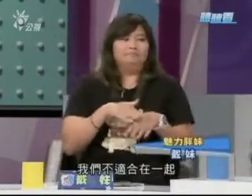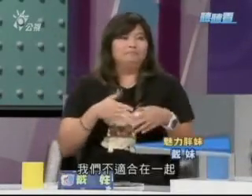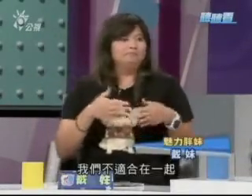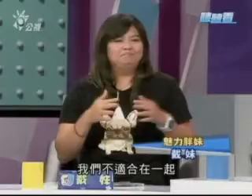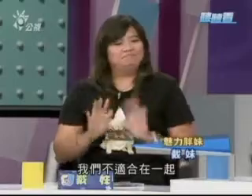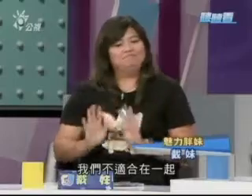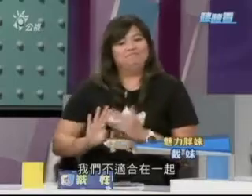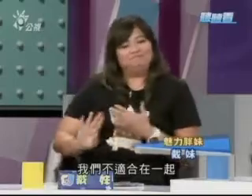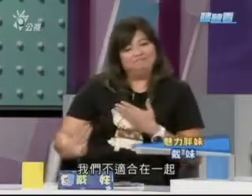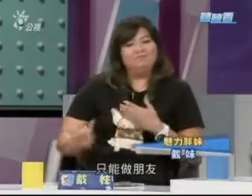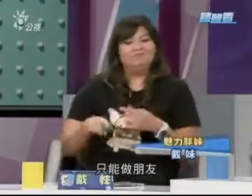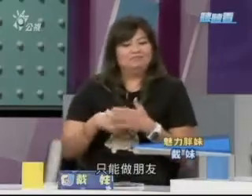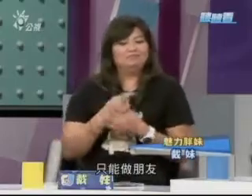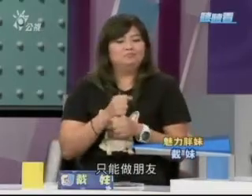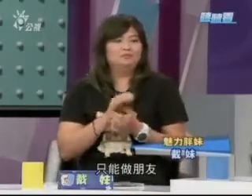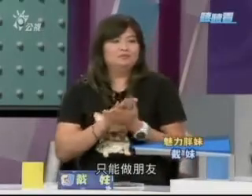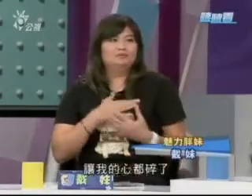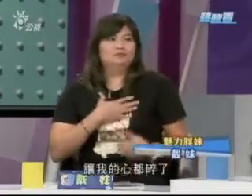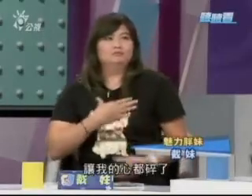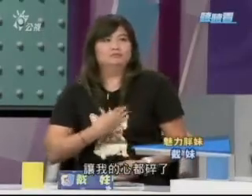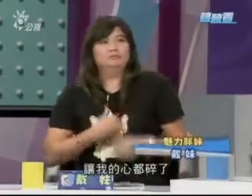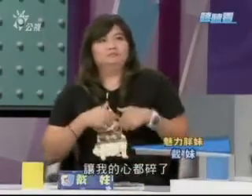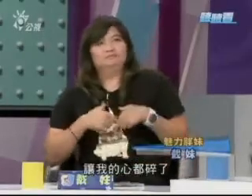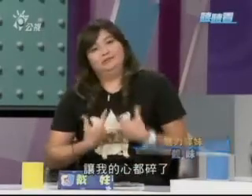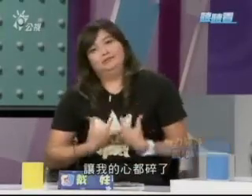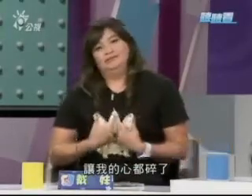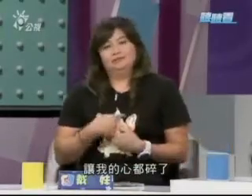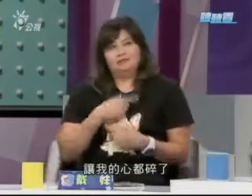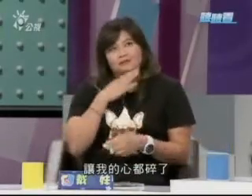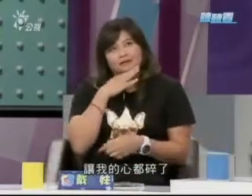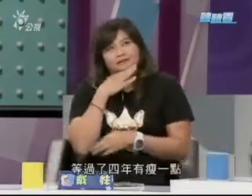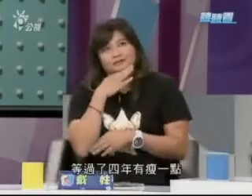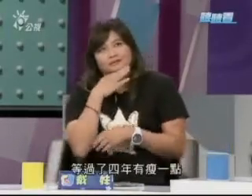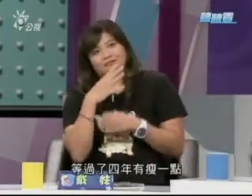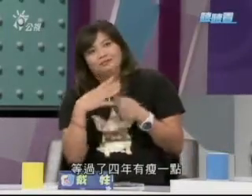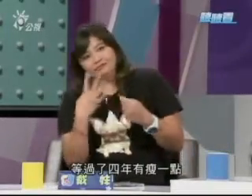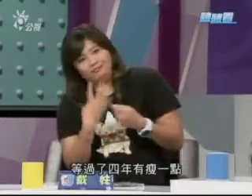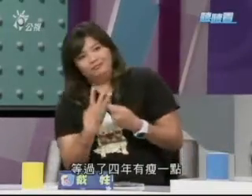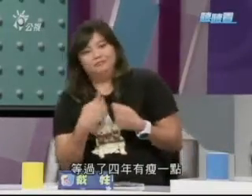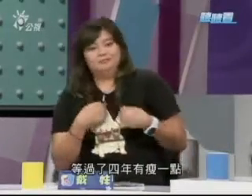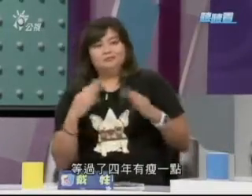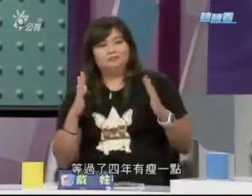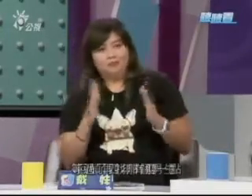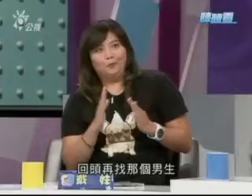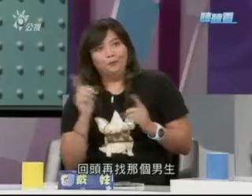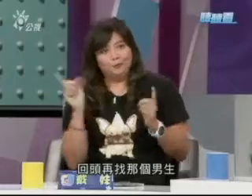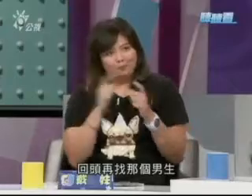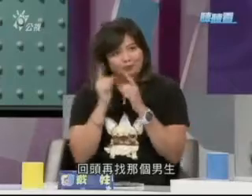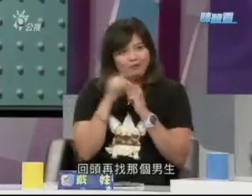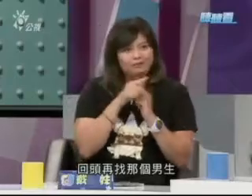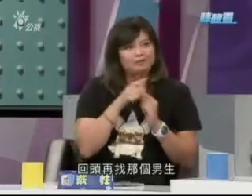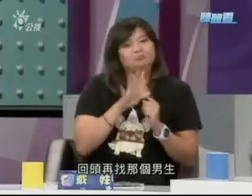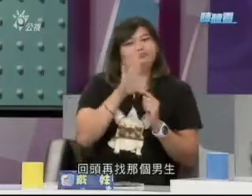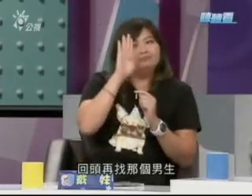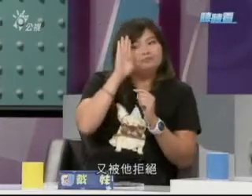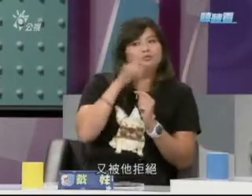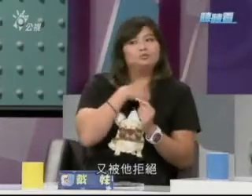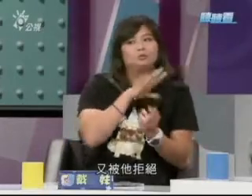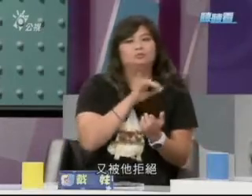适合在一起，只能做朋友，让我的心都碎了。等过了4年有瘦一点，回头再找那个男生又被他拒